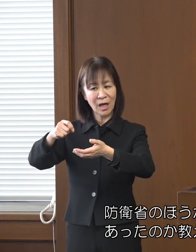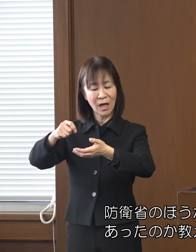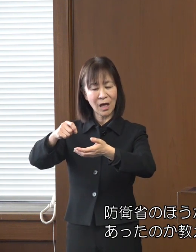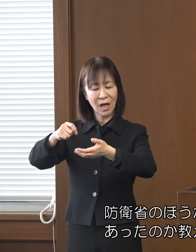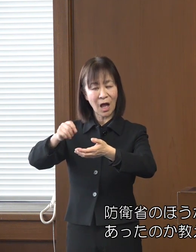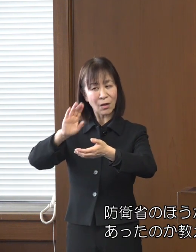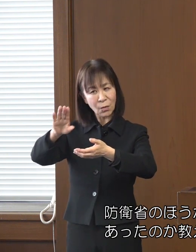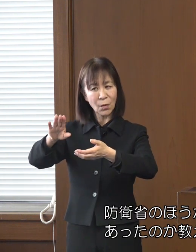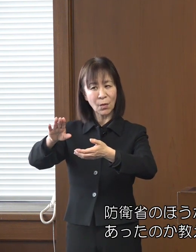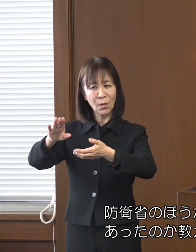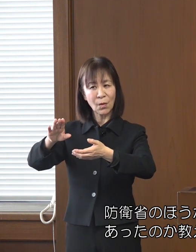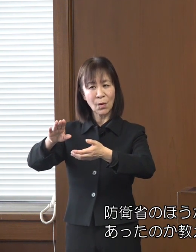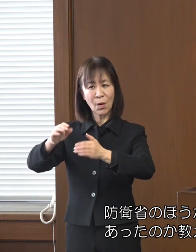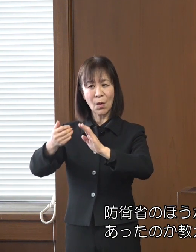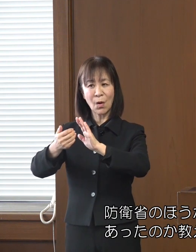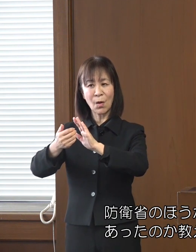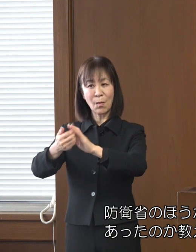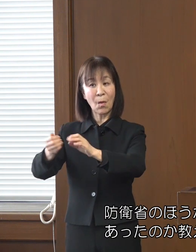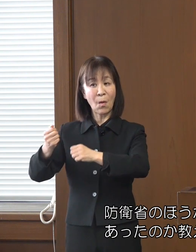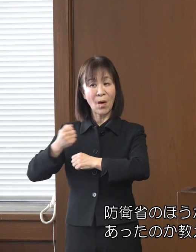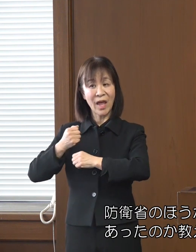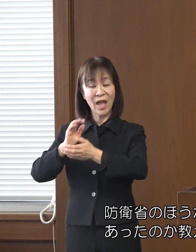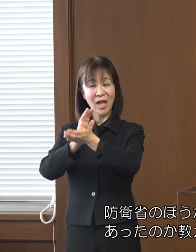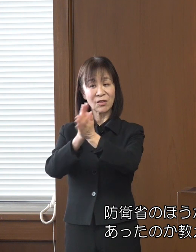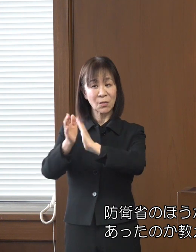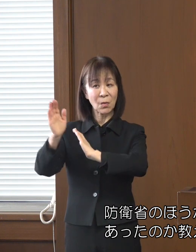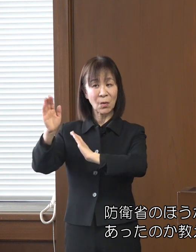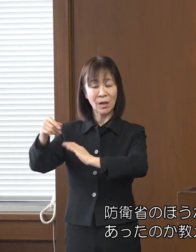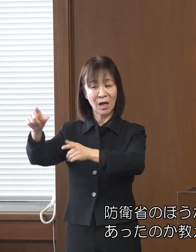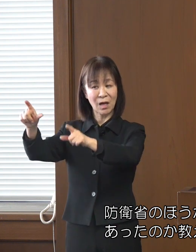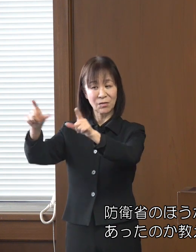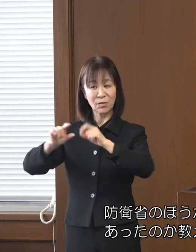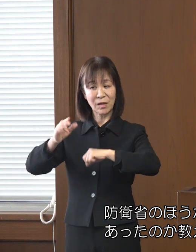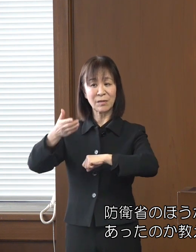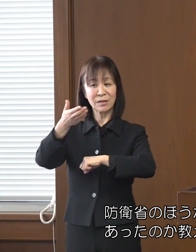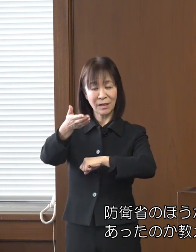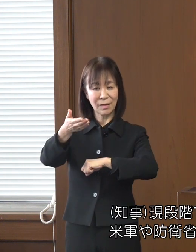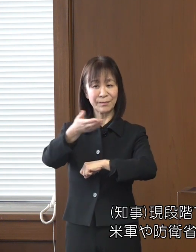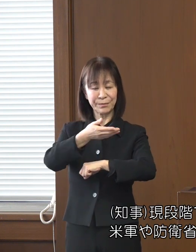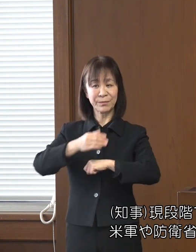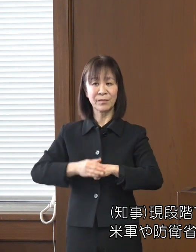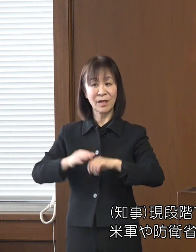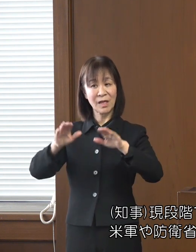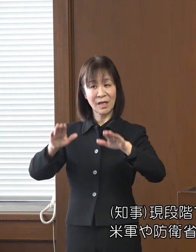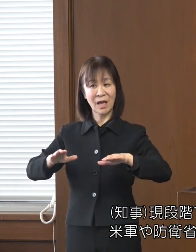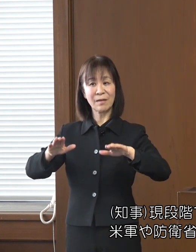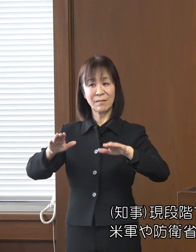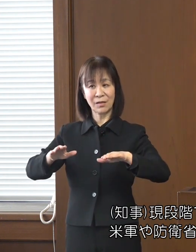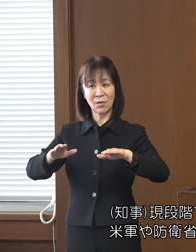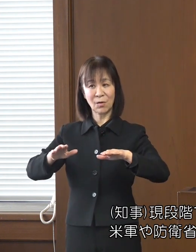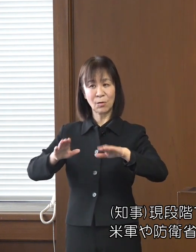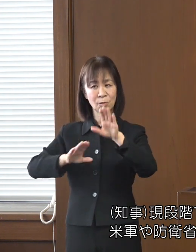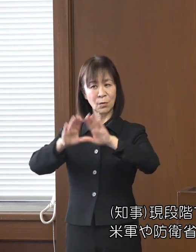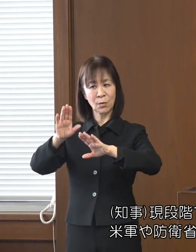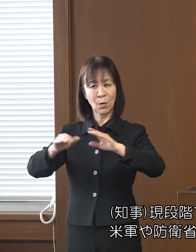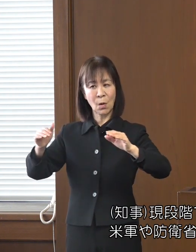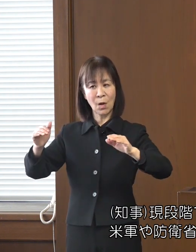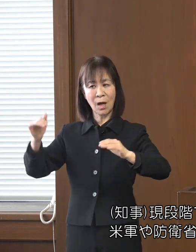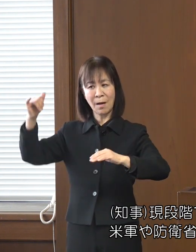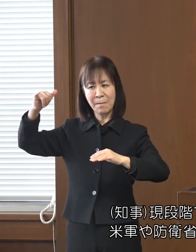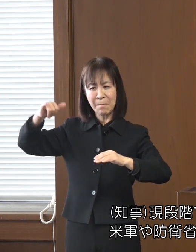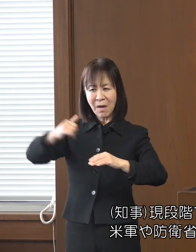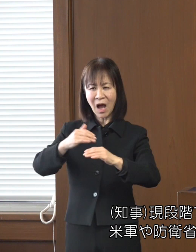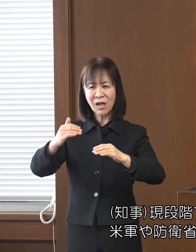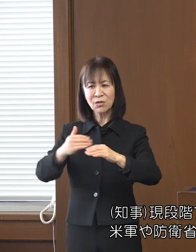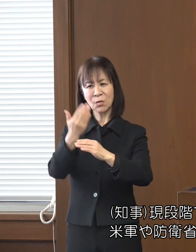防衛省の方から新たな情報提供だったりがあったのか教えてください。 はい、現段階では事故原因について米